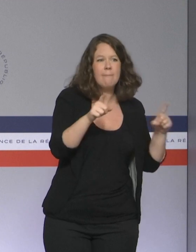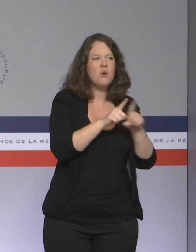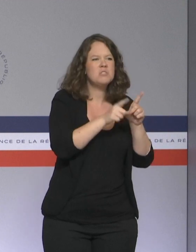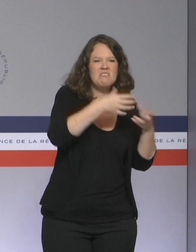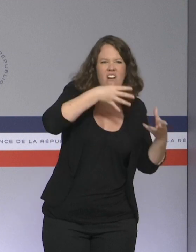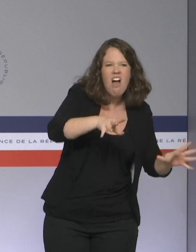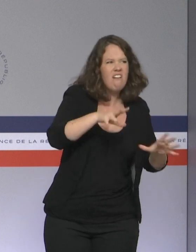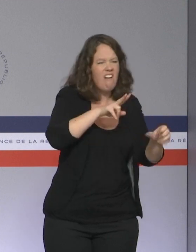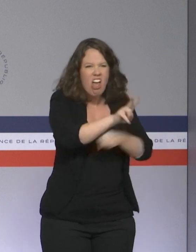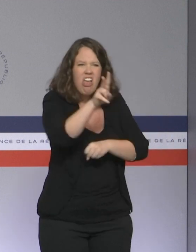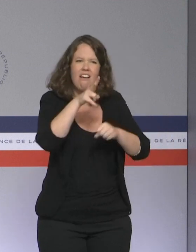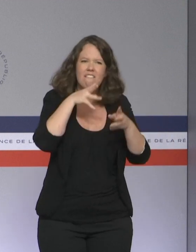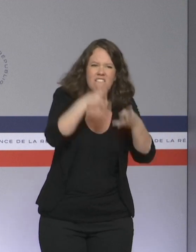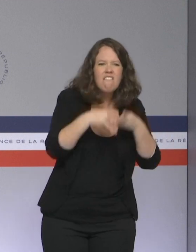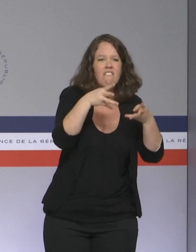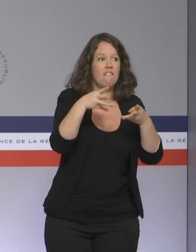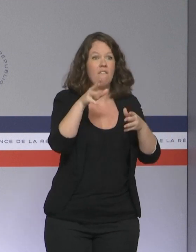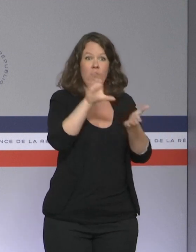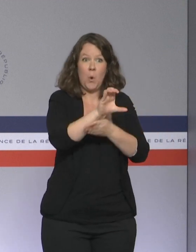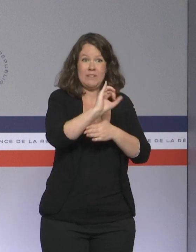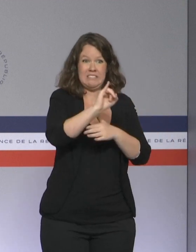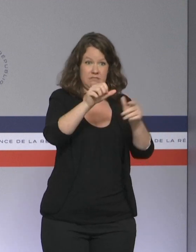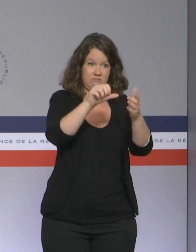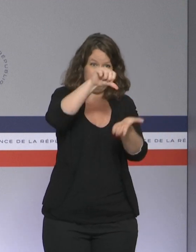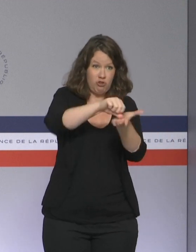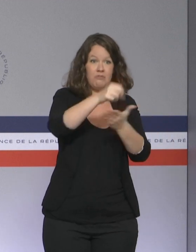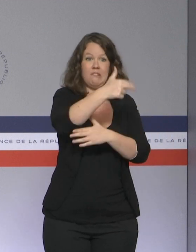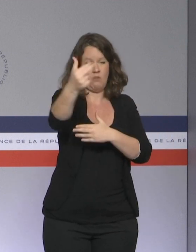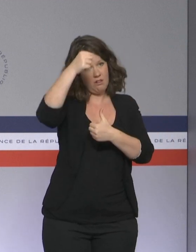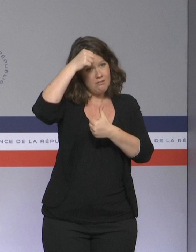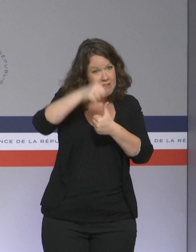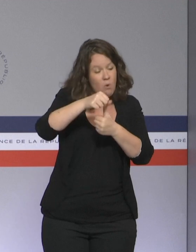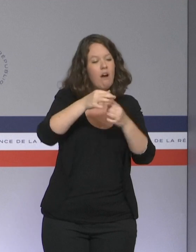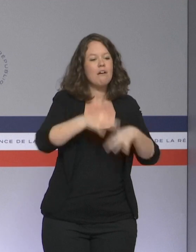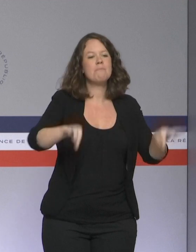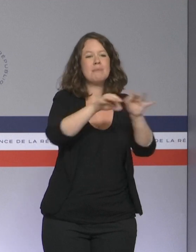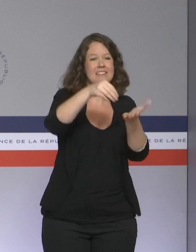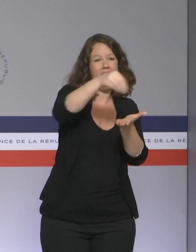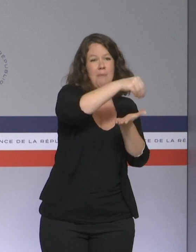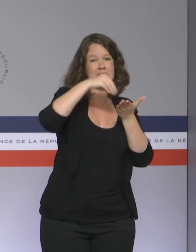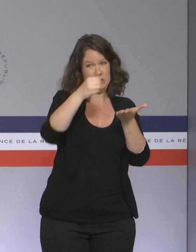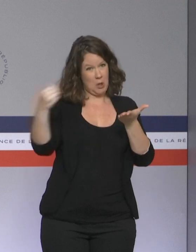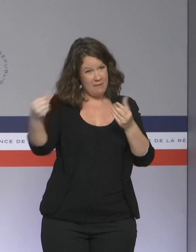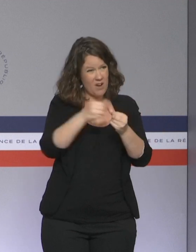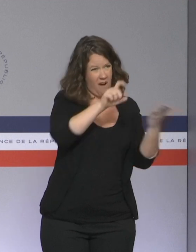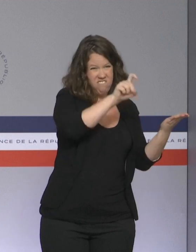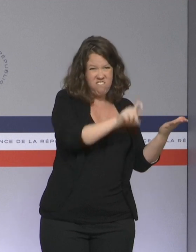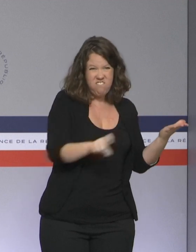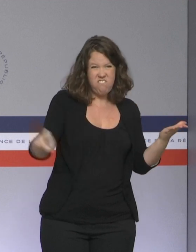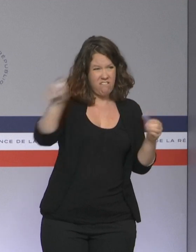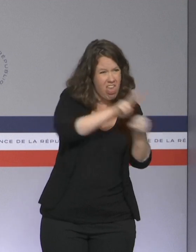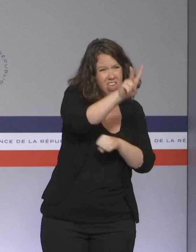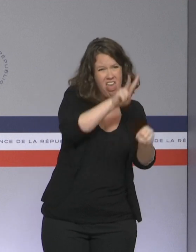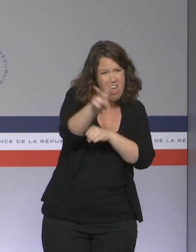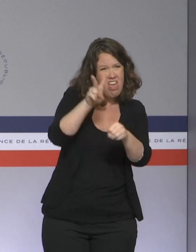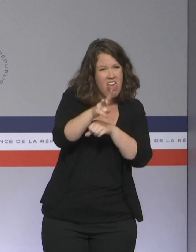в отношении армян. Мы обнаружили следы этой группировки, позорные надписи на мемориальном комплексе в память о жертвах геноцида армян